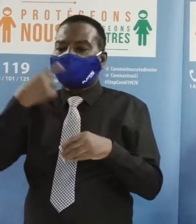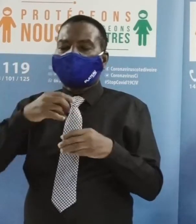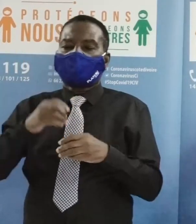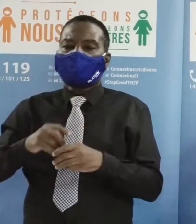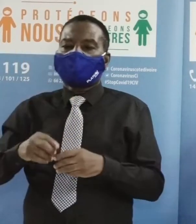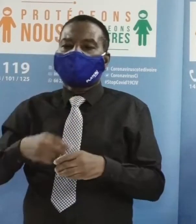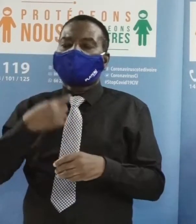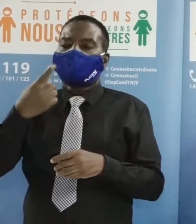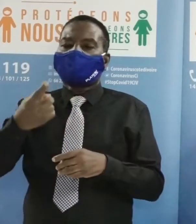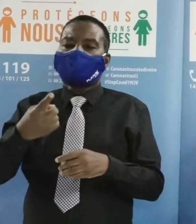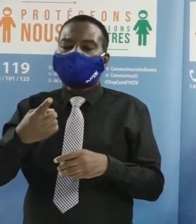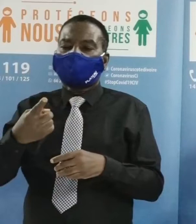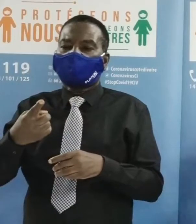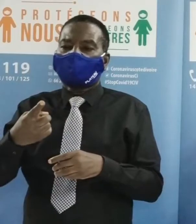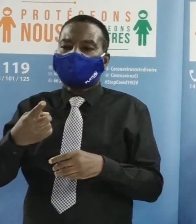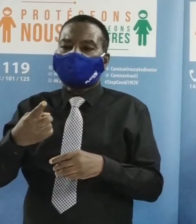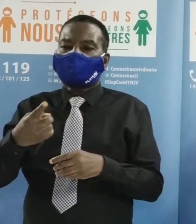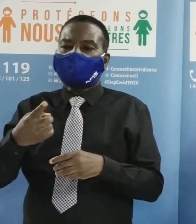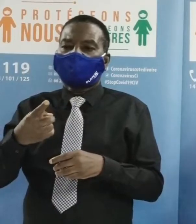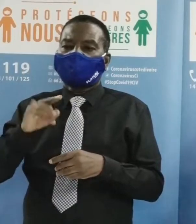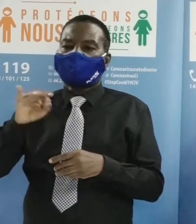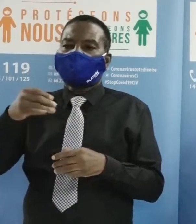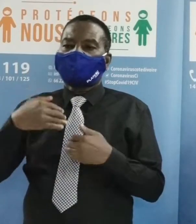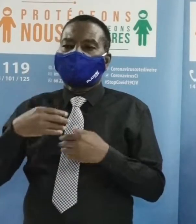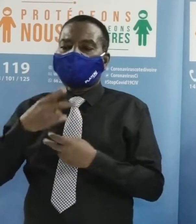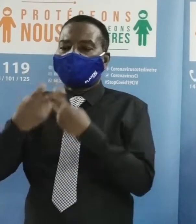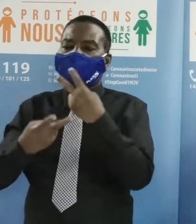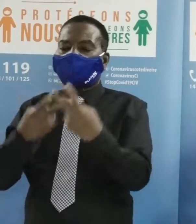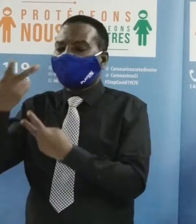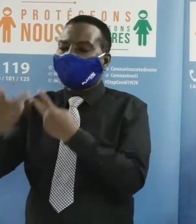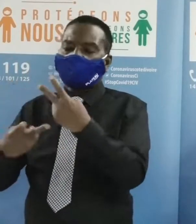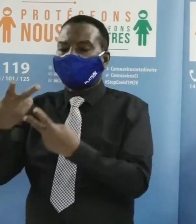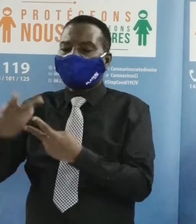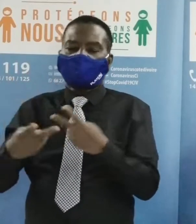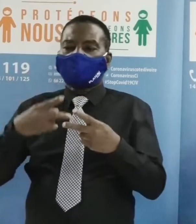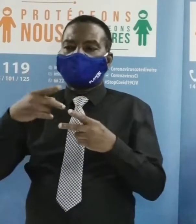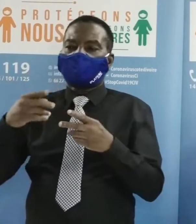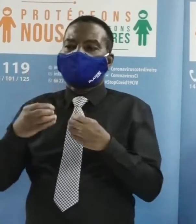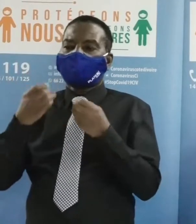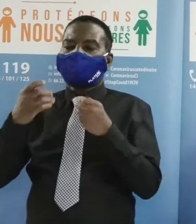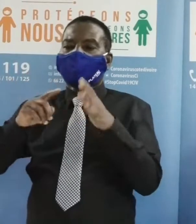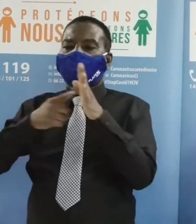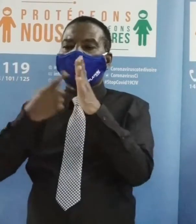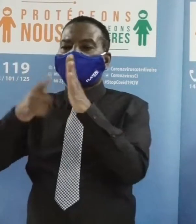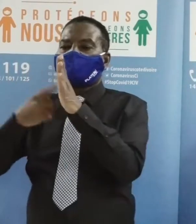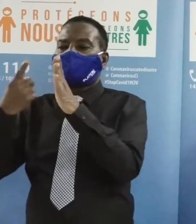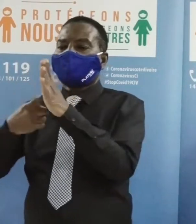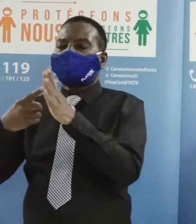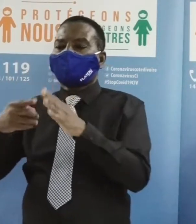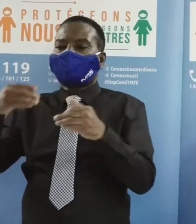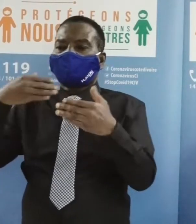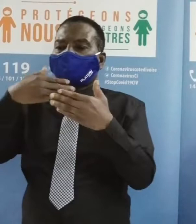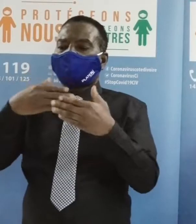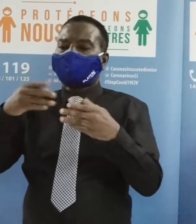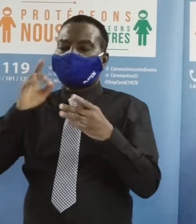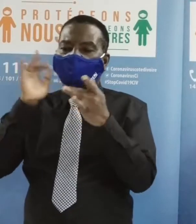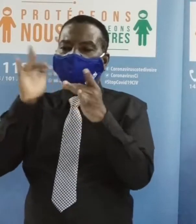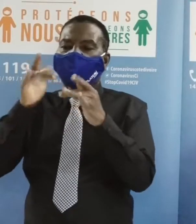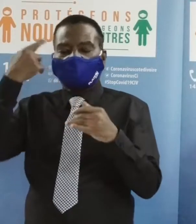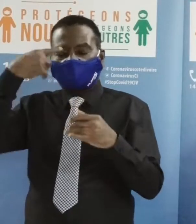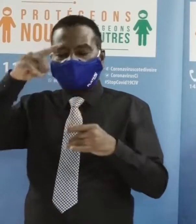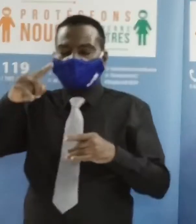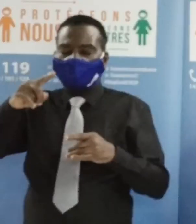dictés nokia des visites quotidiennes à plusieurs reprises auprès de ses contacts pour